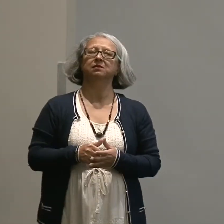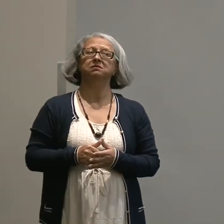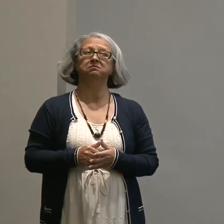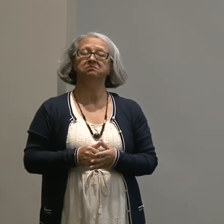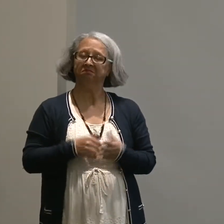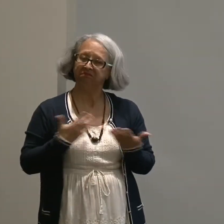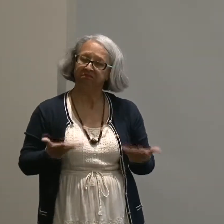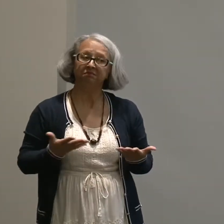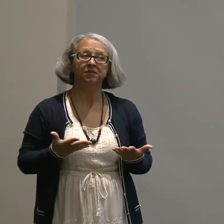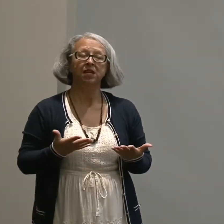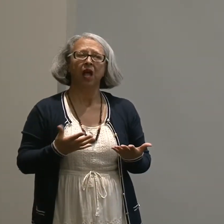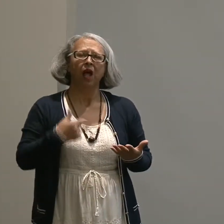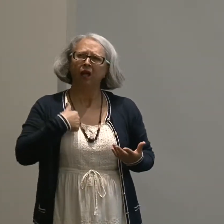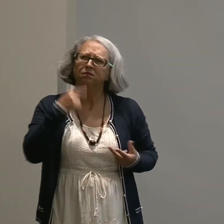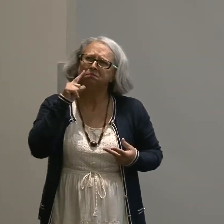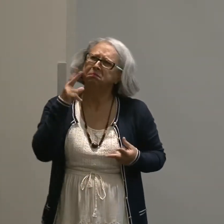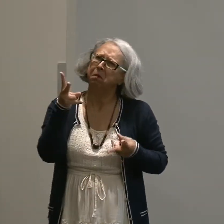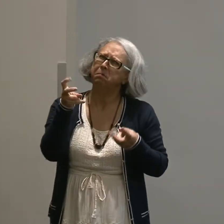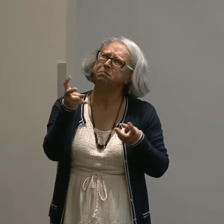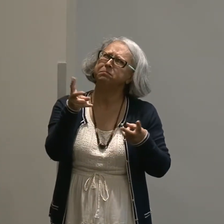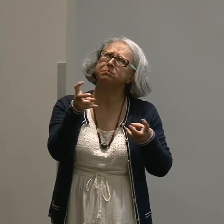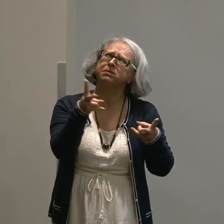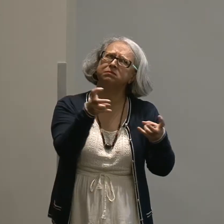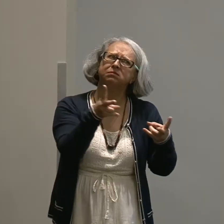percorreu muitos lugares fazendo palestras